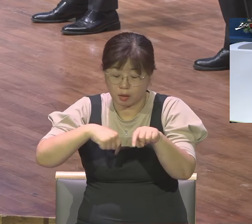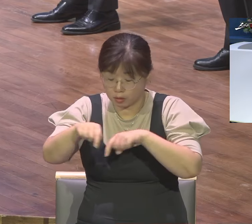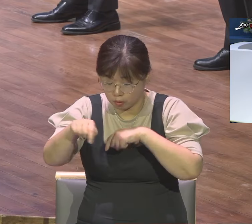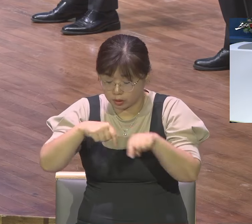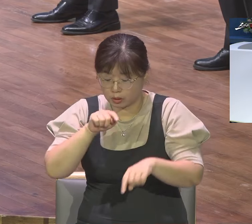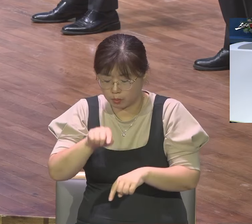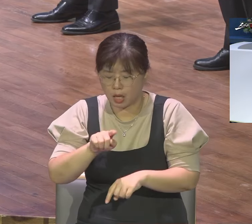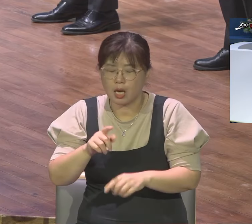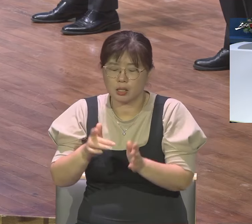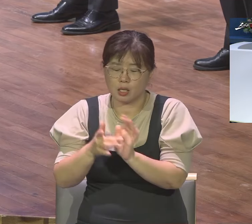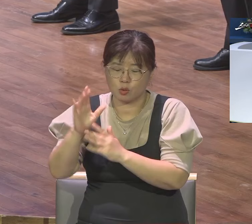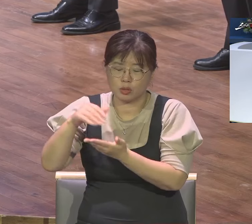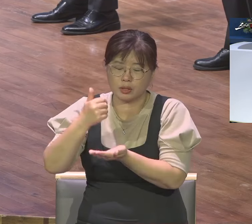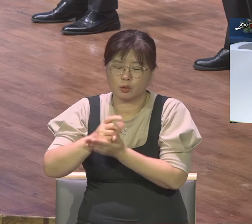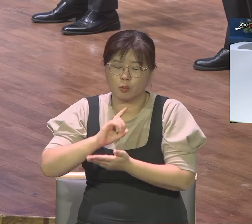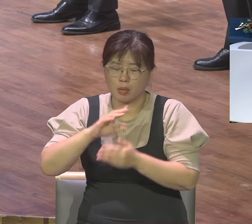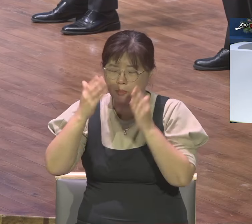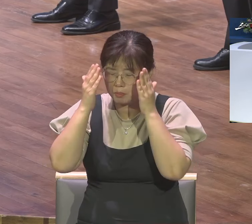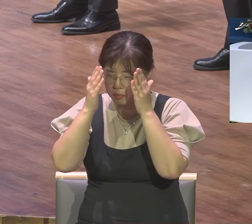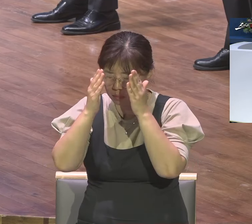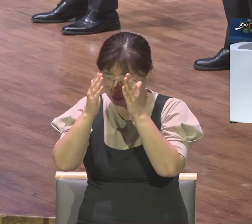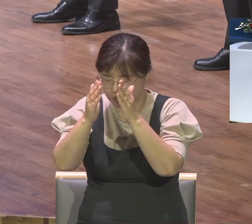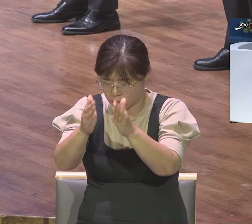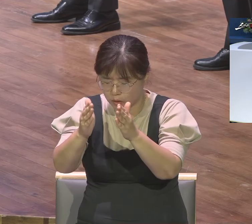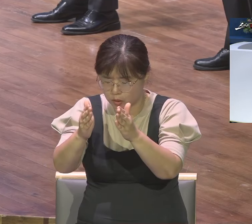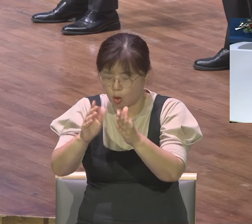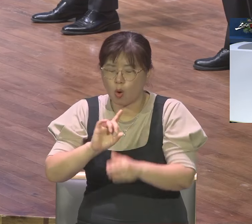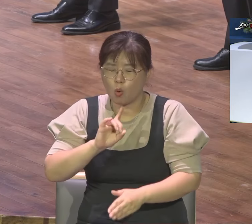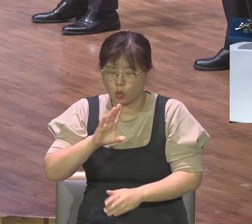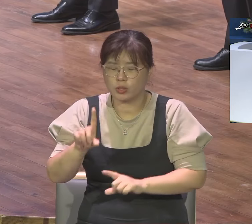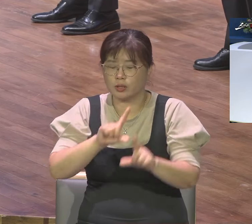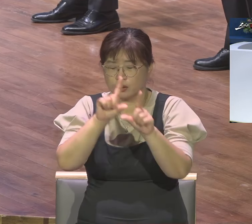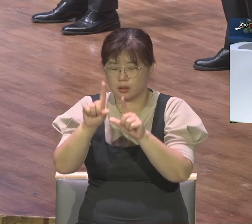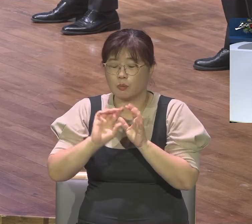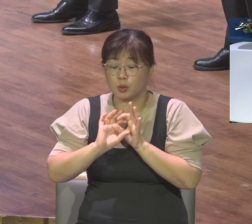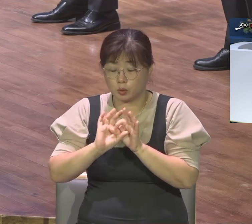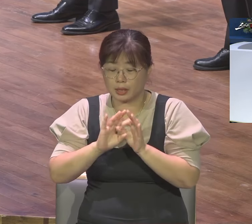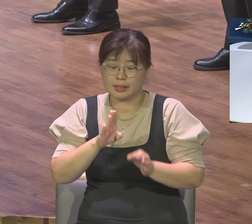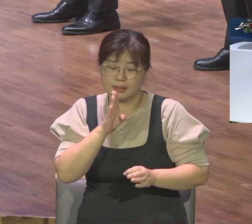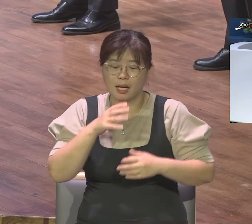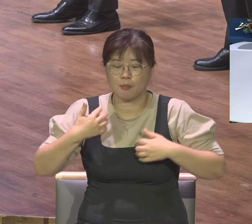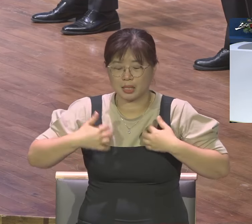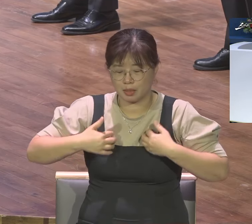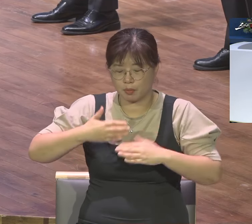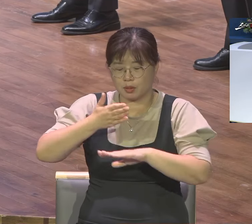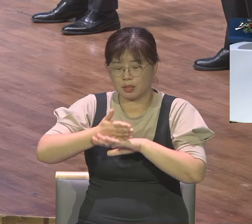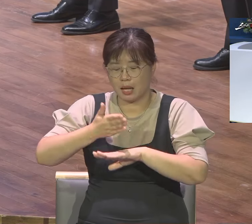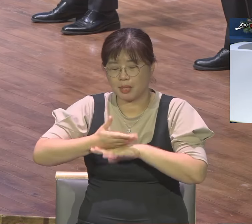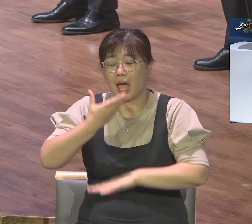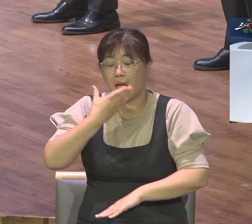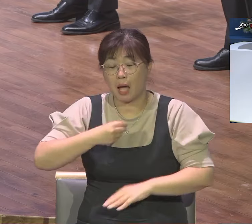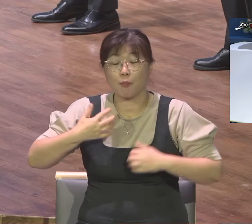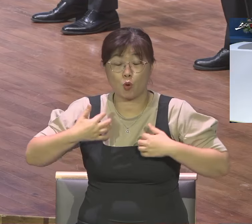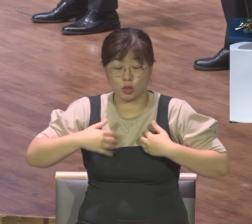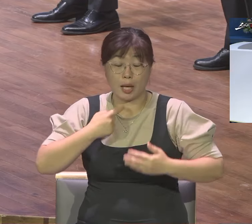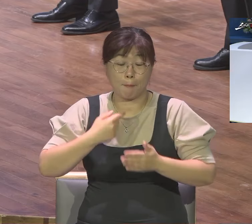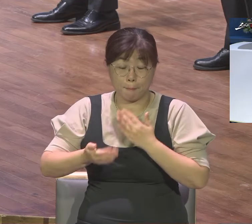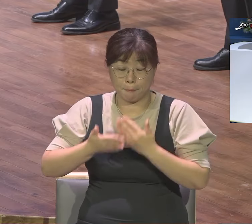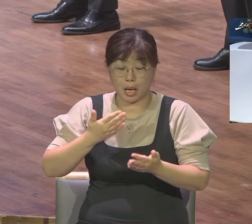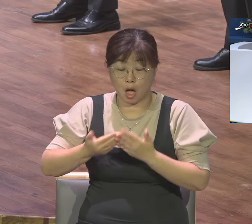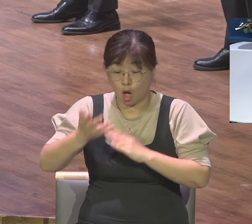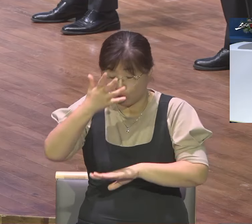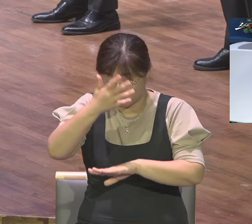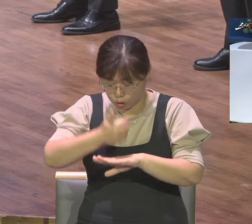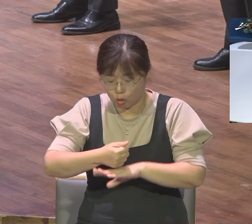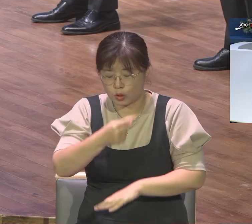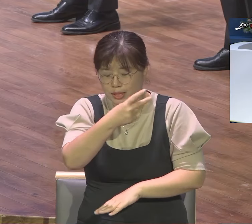바라보는 오직의 삶을 통해 참된 감사와 참된 행복을 누리면서 237 나라 5총 종족 복음화 속에